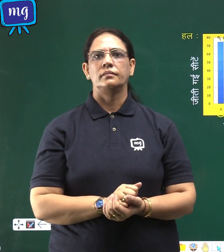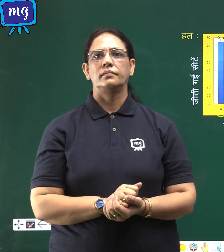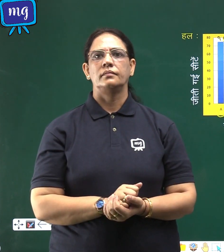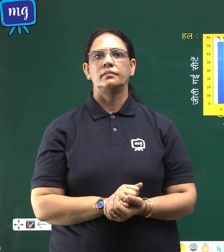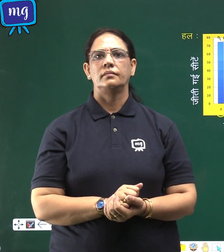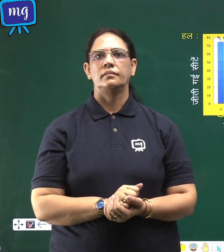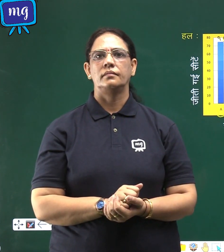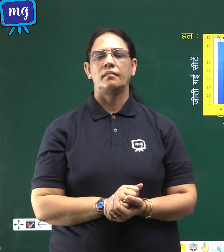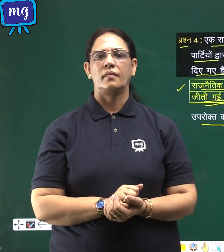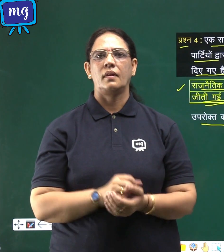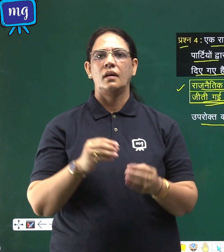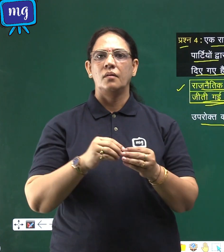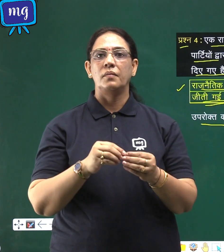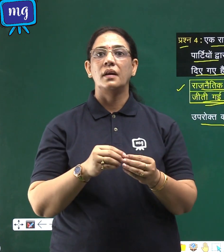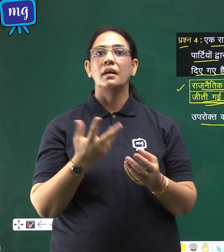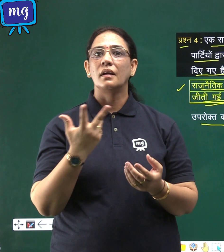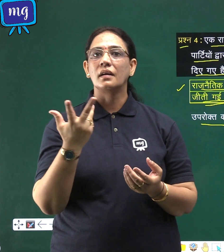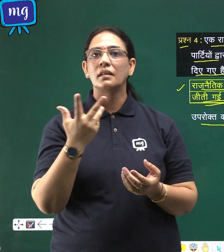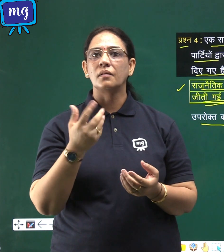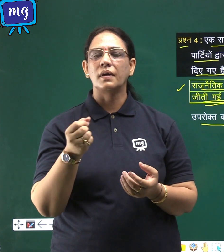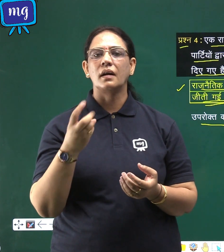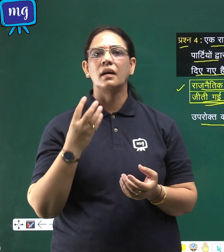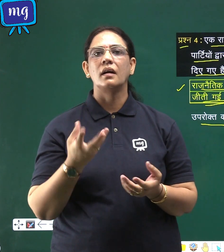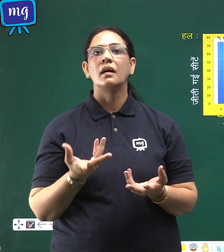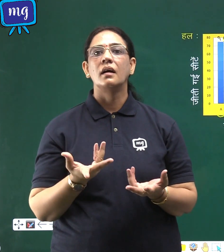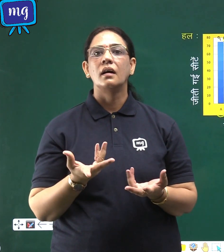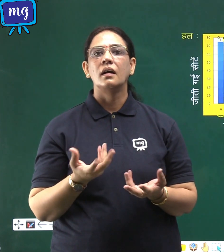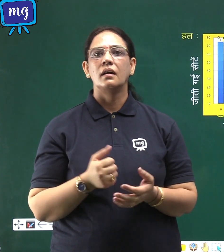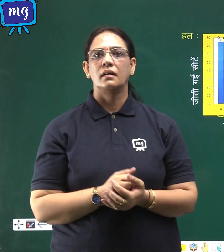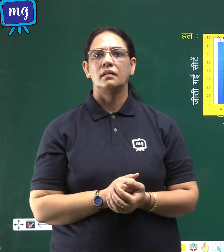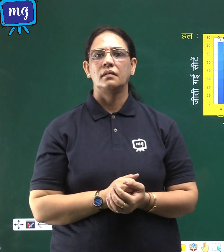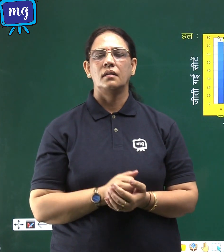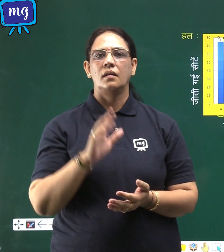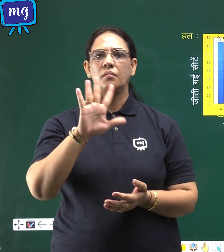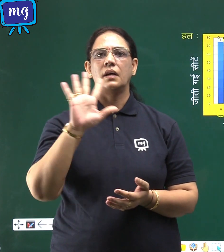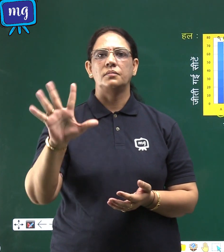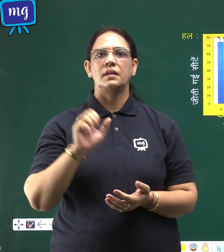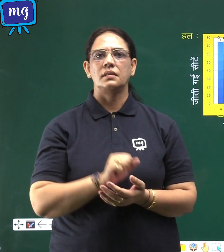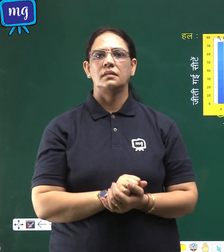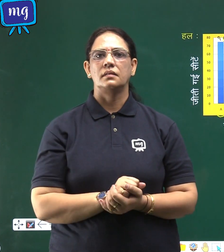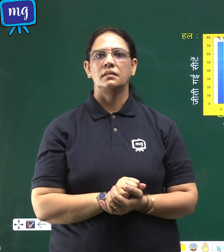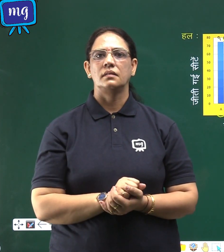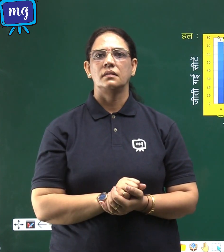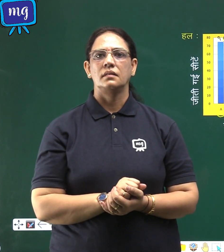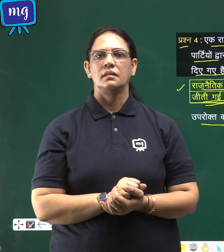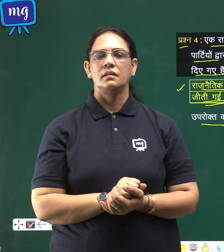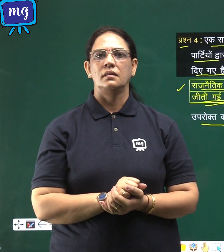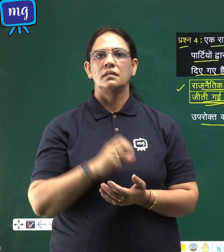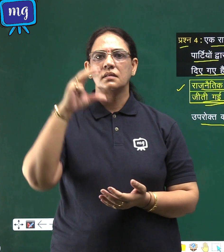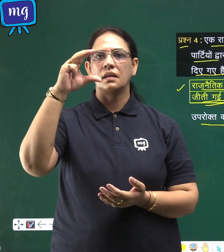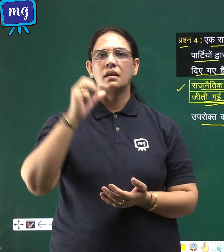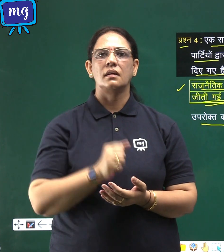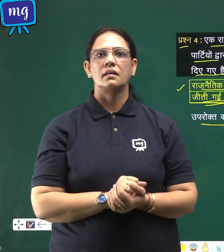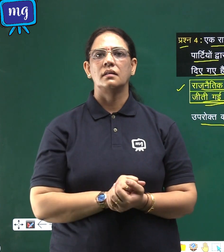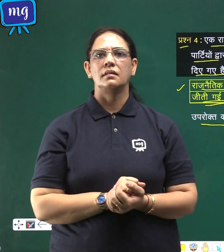बी कितने पर है, पचपन, C,